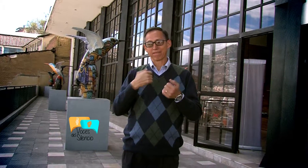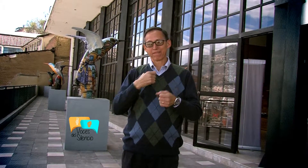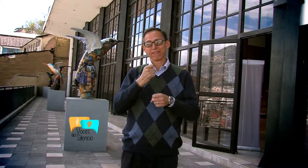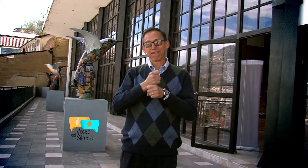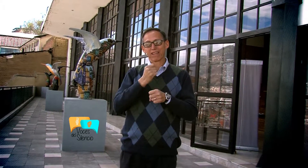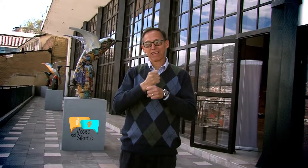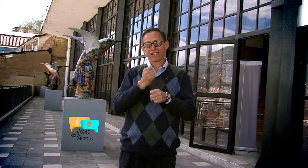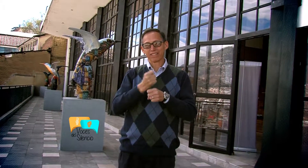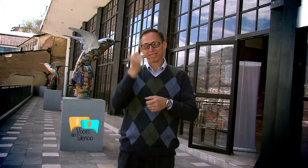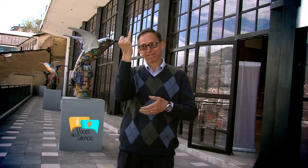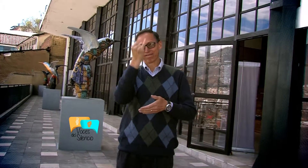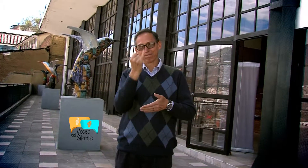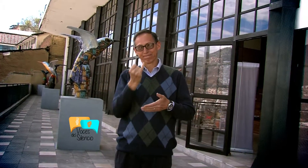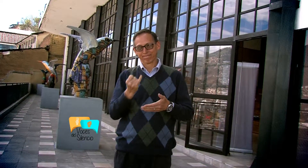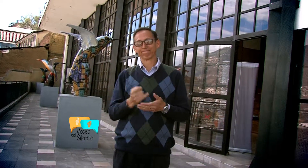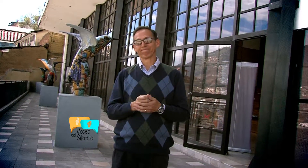En la actualidad trabajo como pintor.